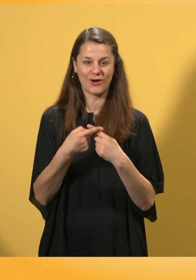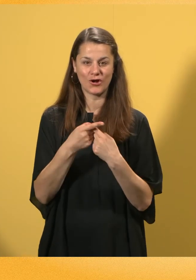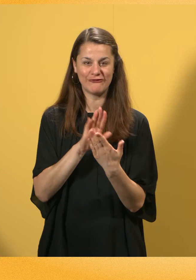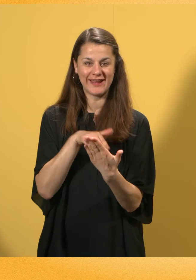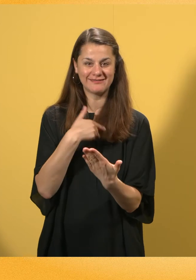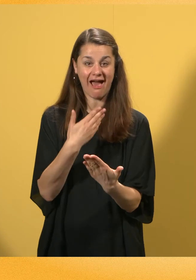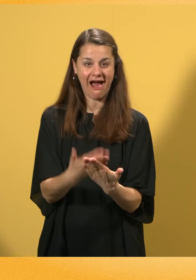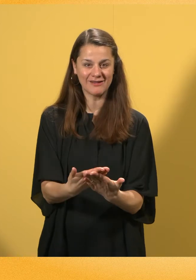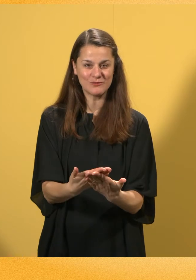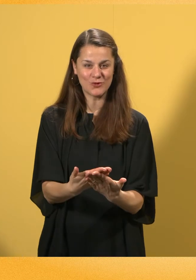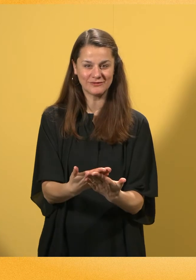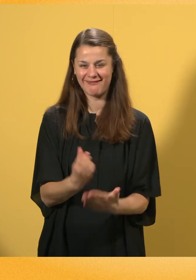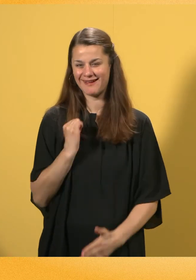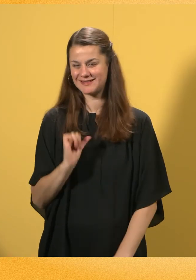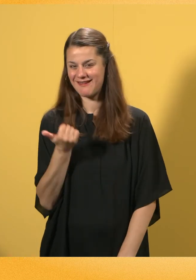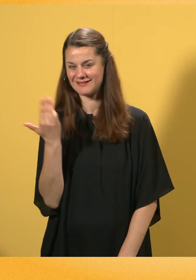Konfliktangebote.